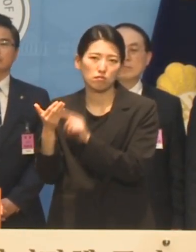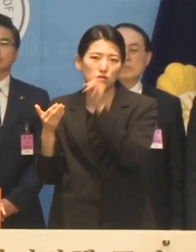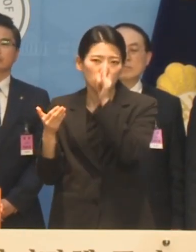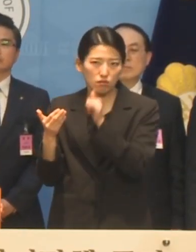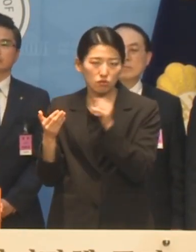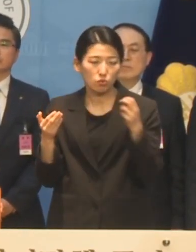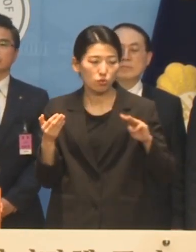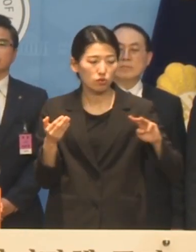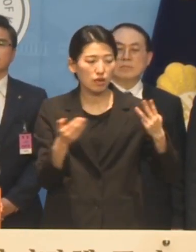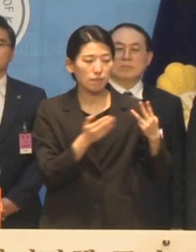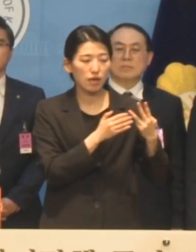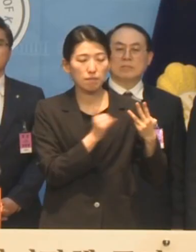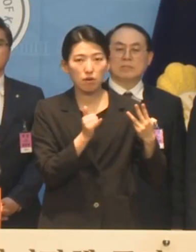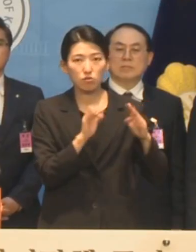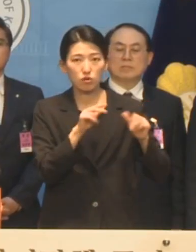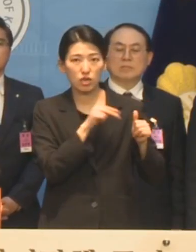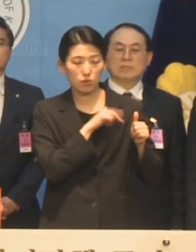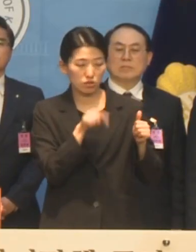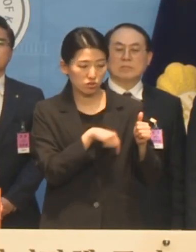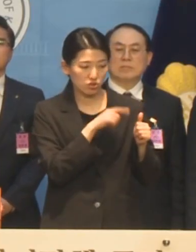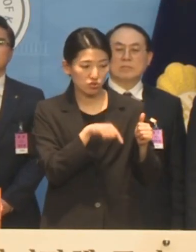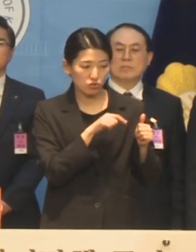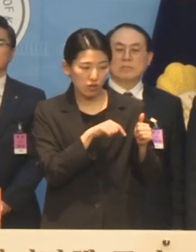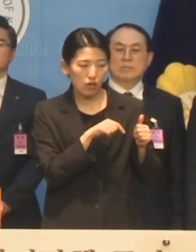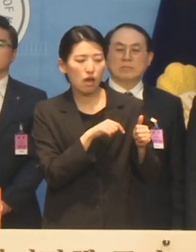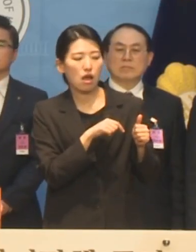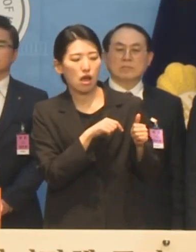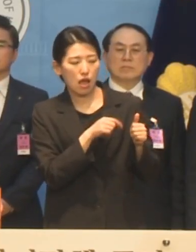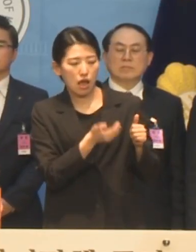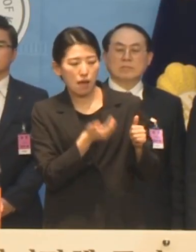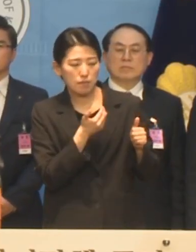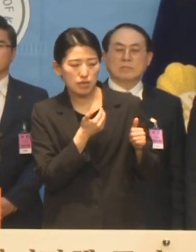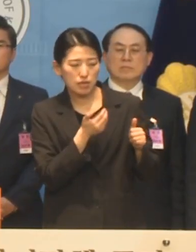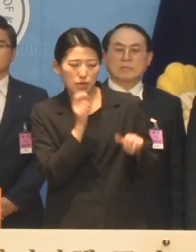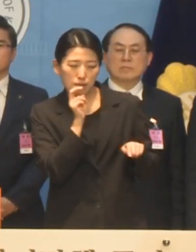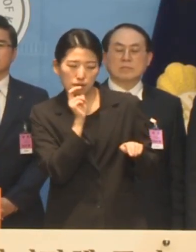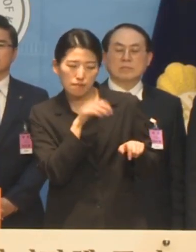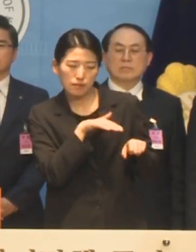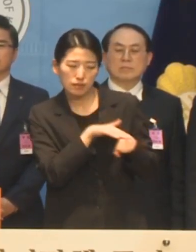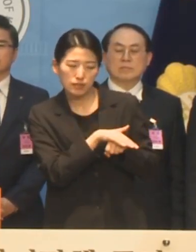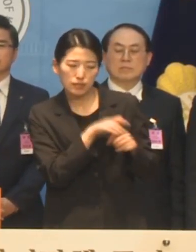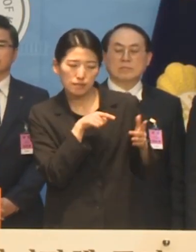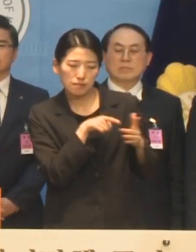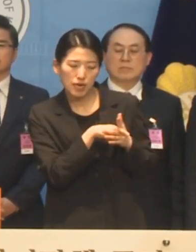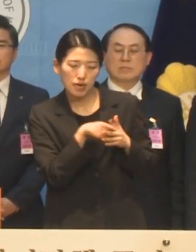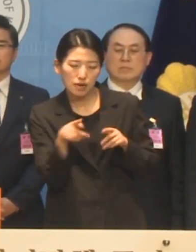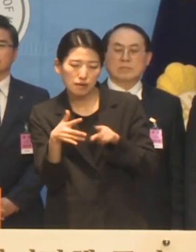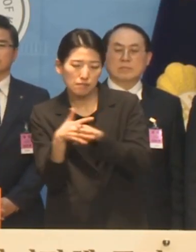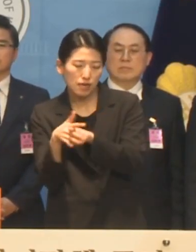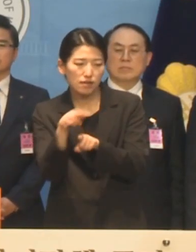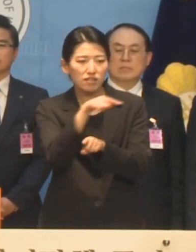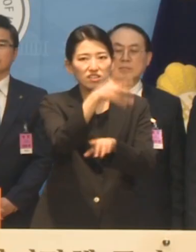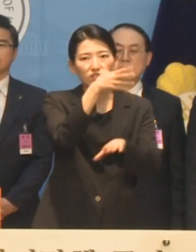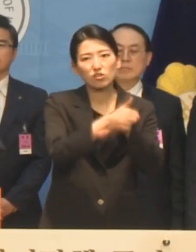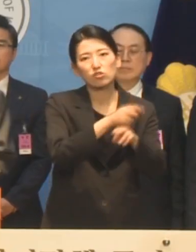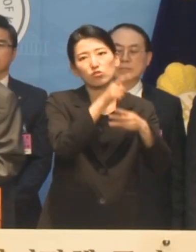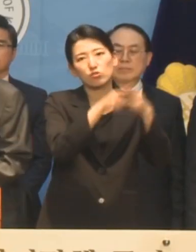300명의 국회의원 중에 자체 4분의 징후가 있었기 때문이라고 해석할 수밖에